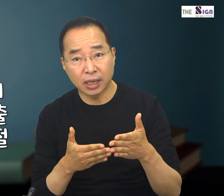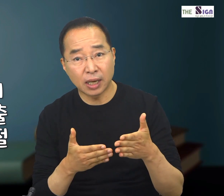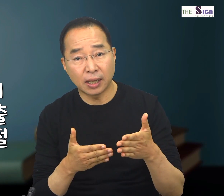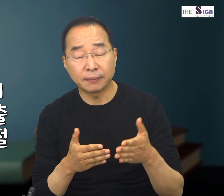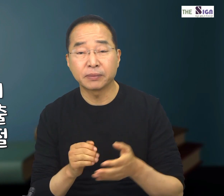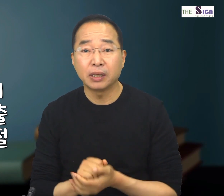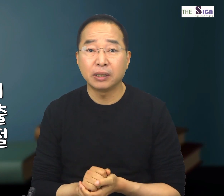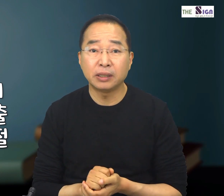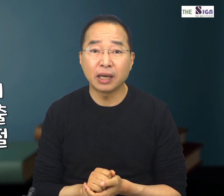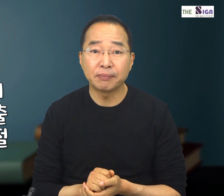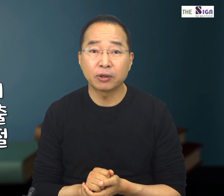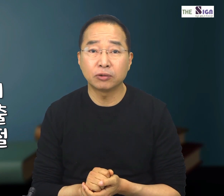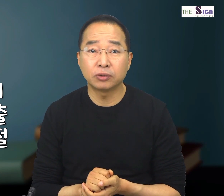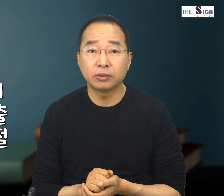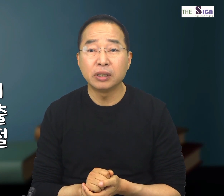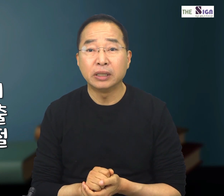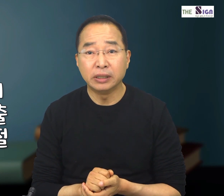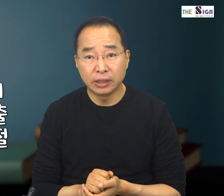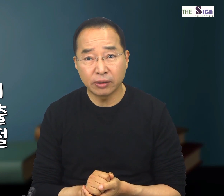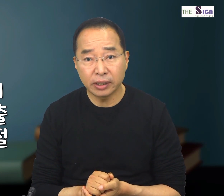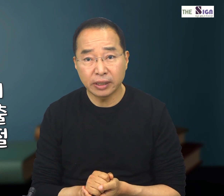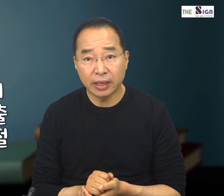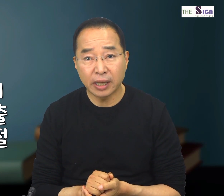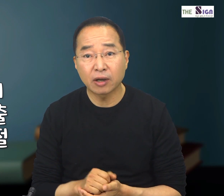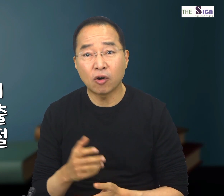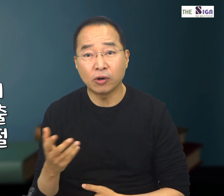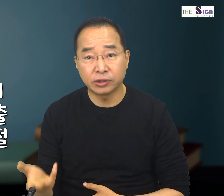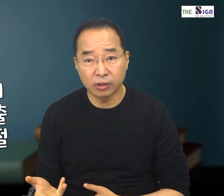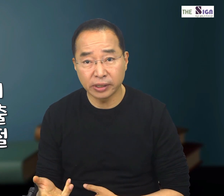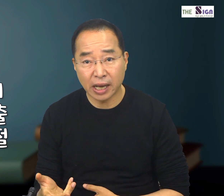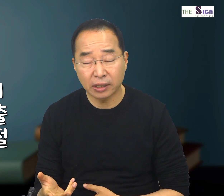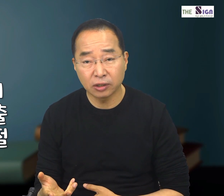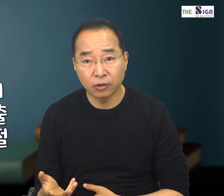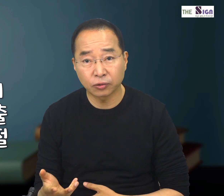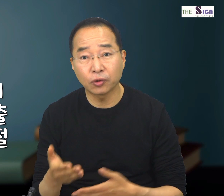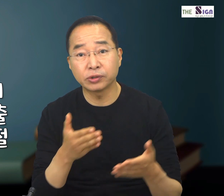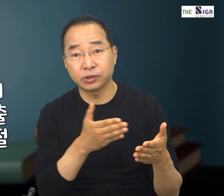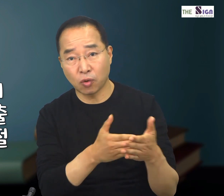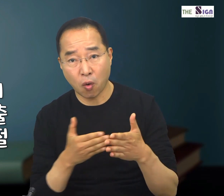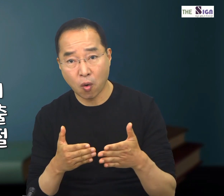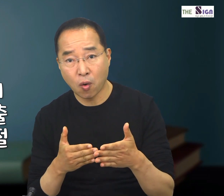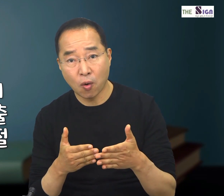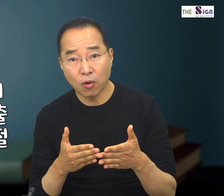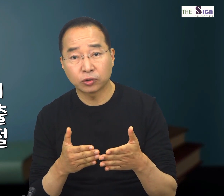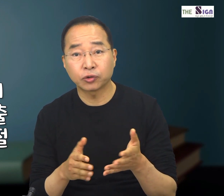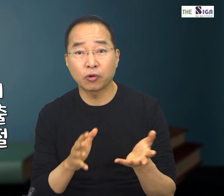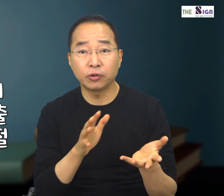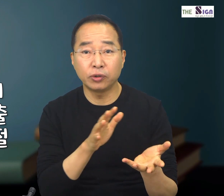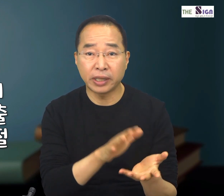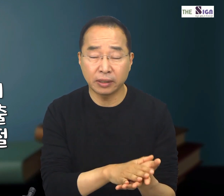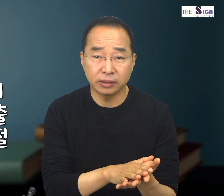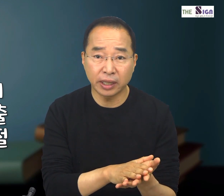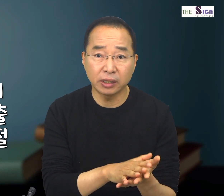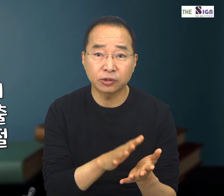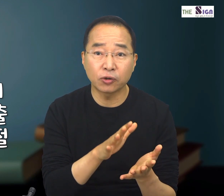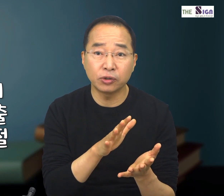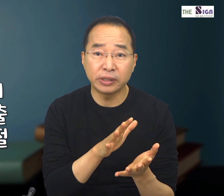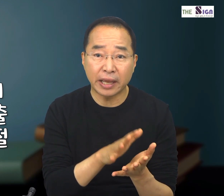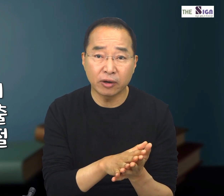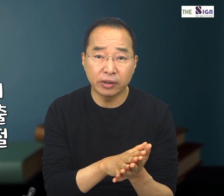보니까 이게 한편으로 의견에 대한 거절당하는 것도 쓰고 서류를 댔는데 서류를 낸 거에